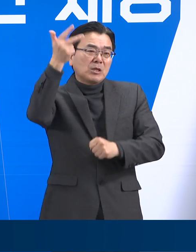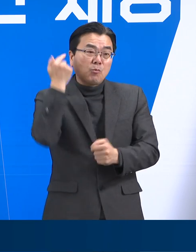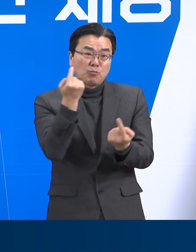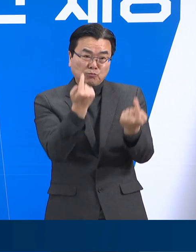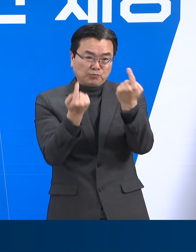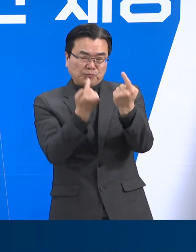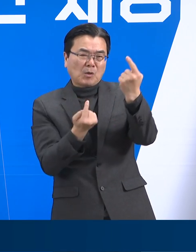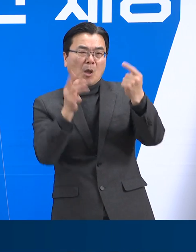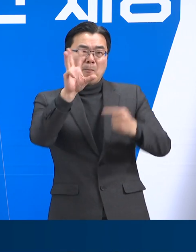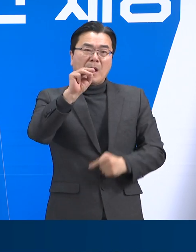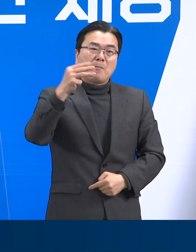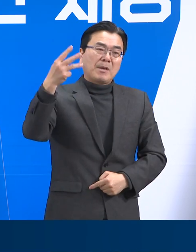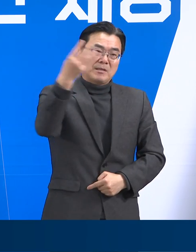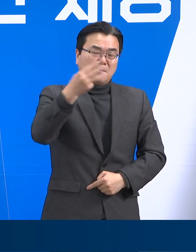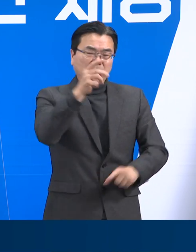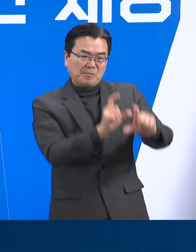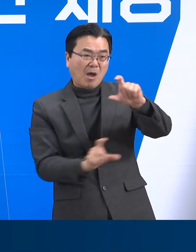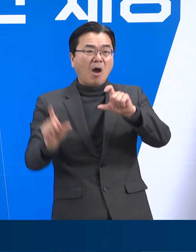대비